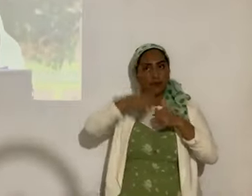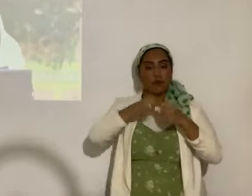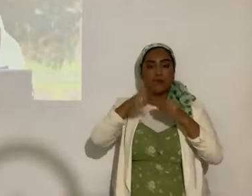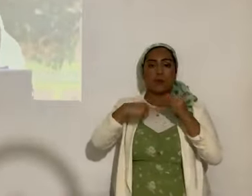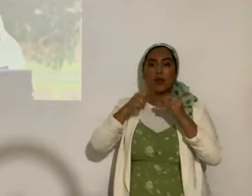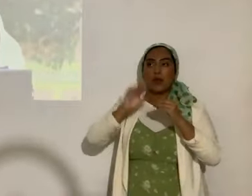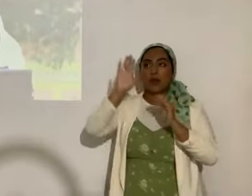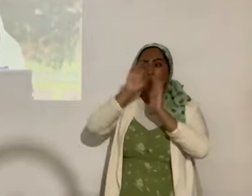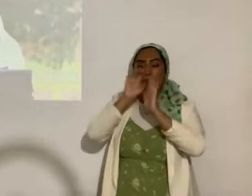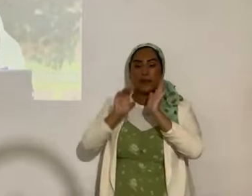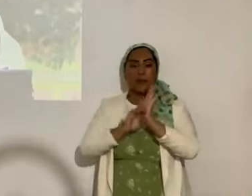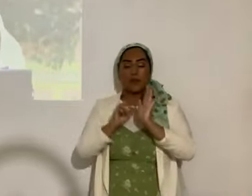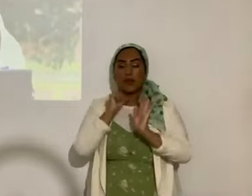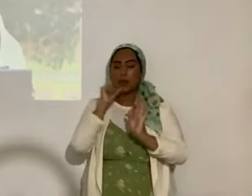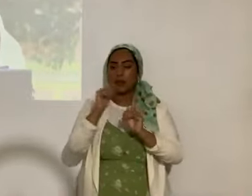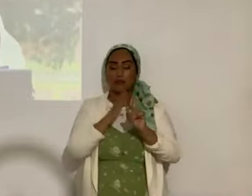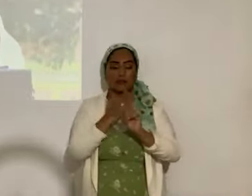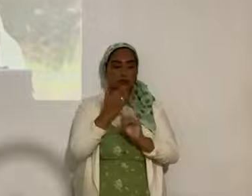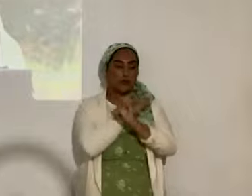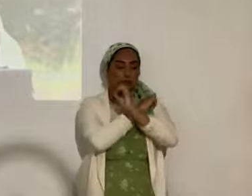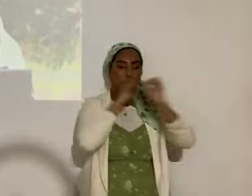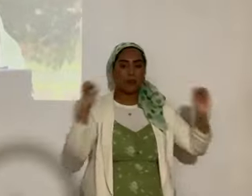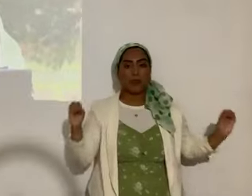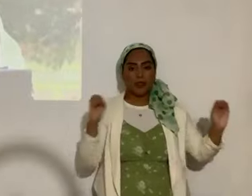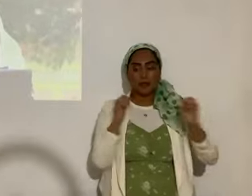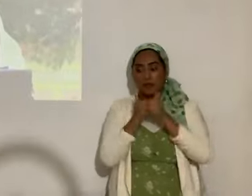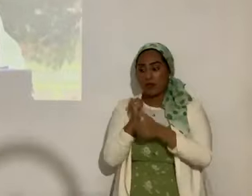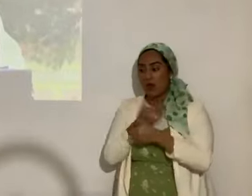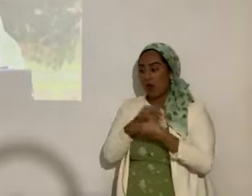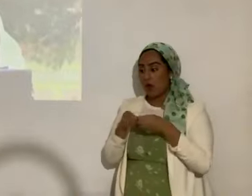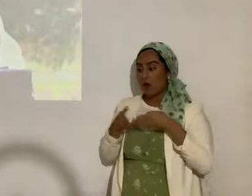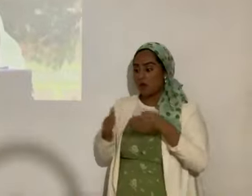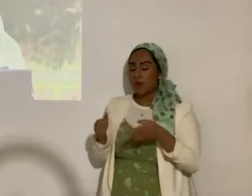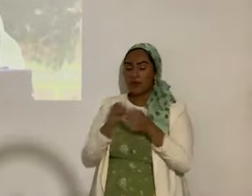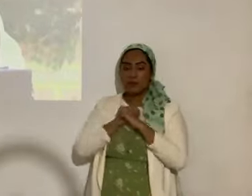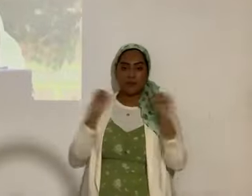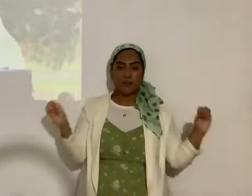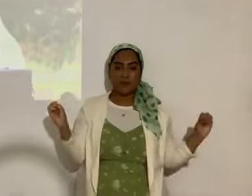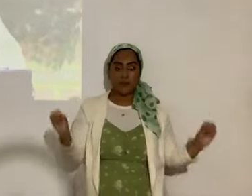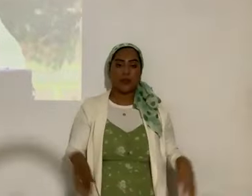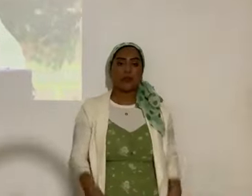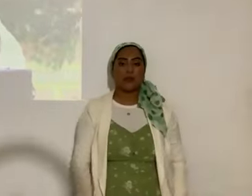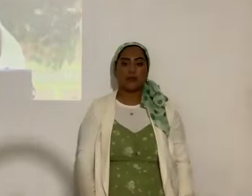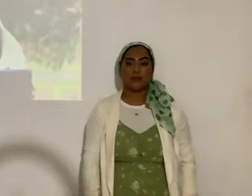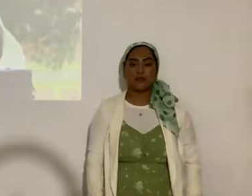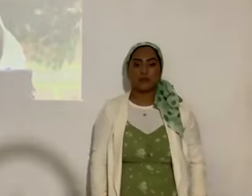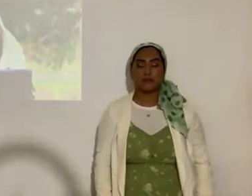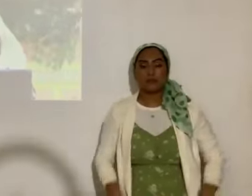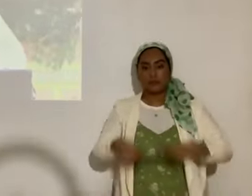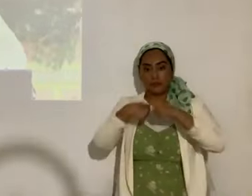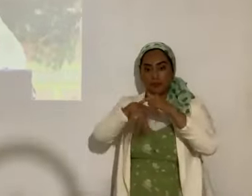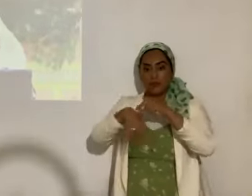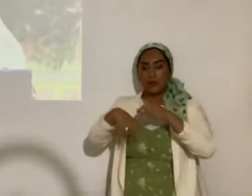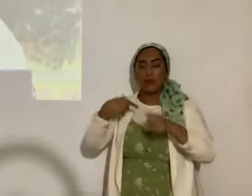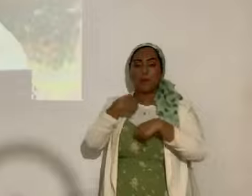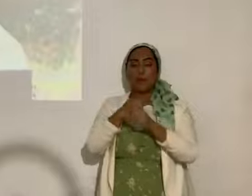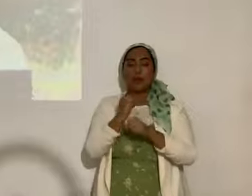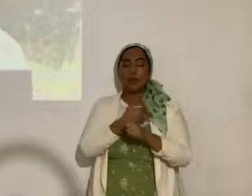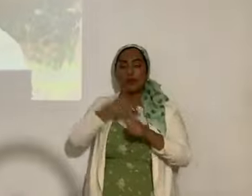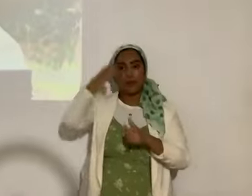sus mandamientos para no prostituirnos en Pos de nuestros caminos en el mundo Entonces los intinos hacen un